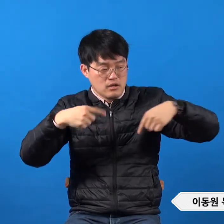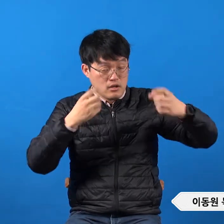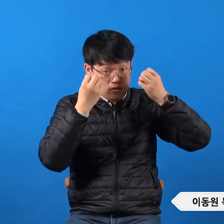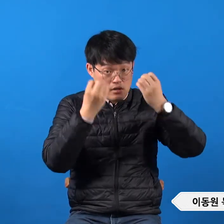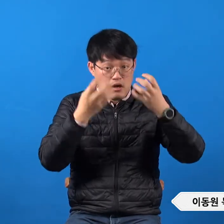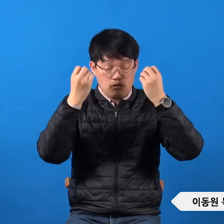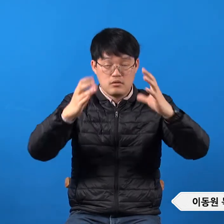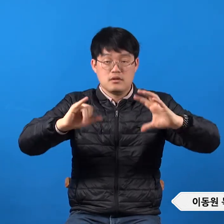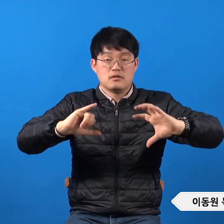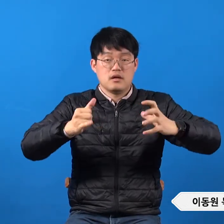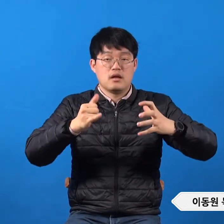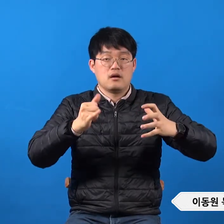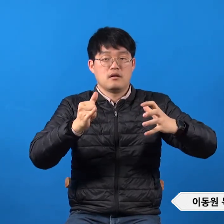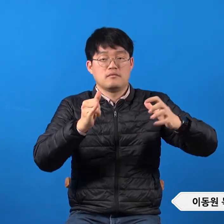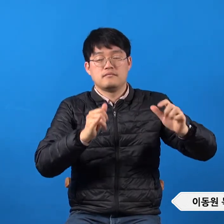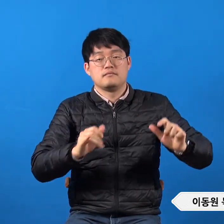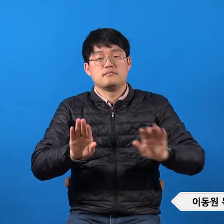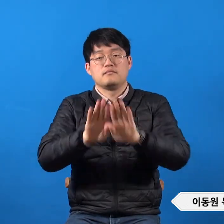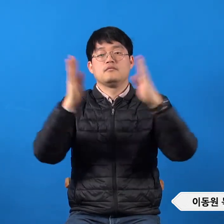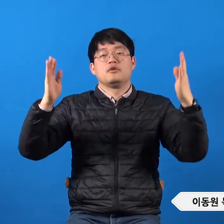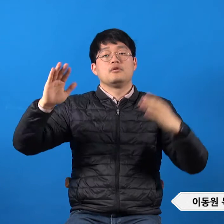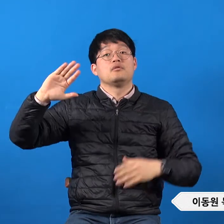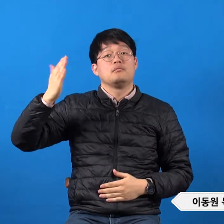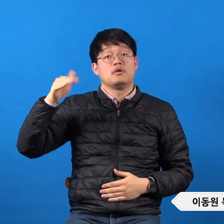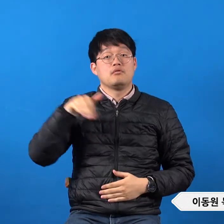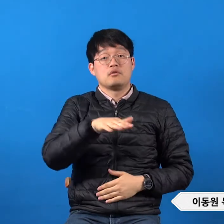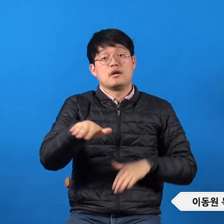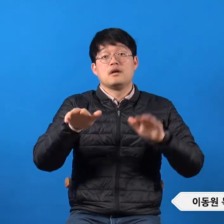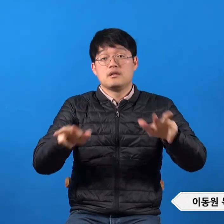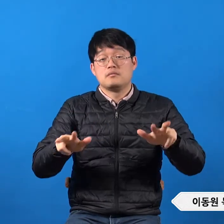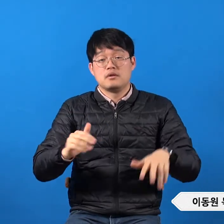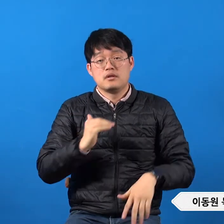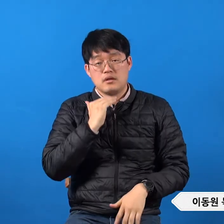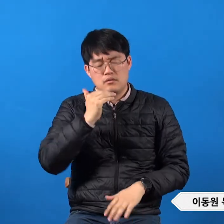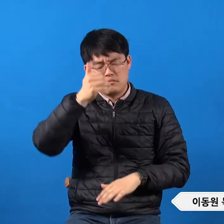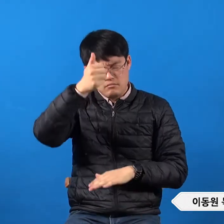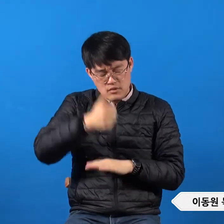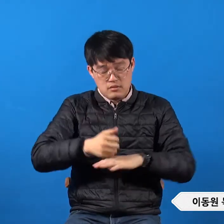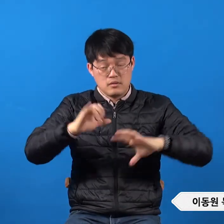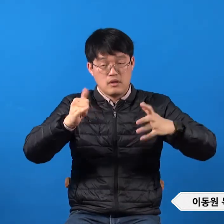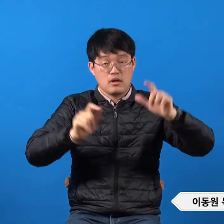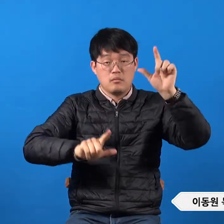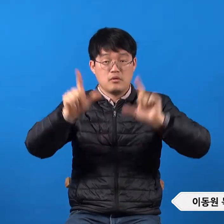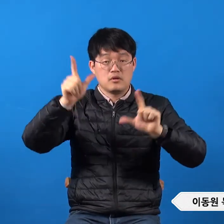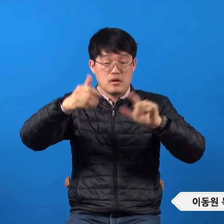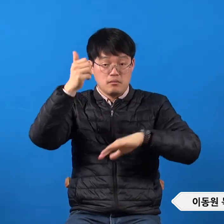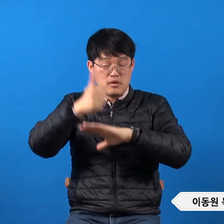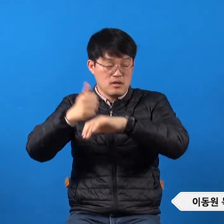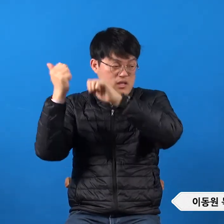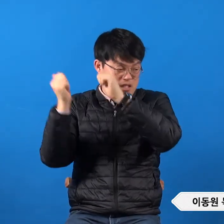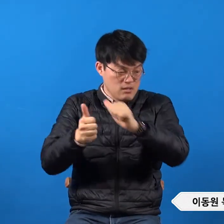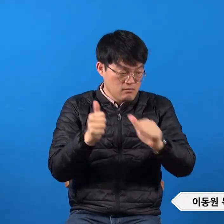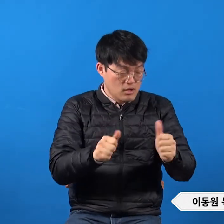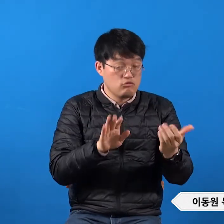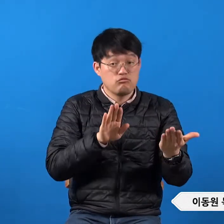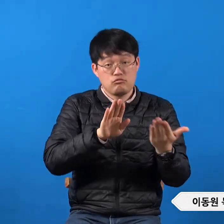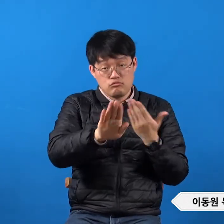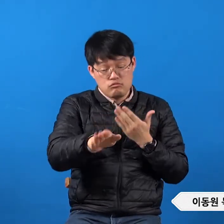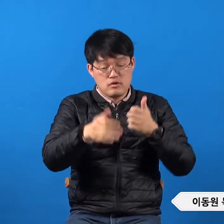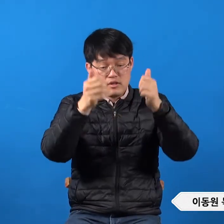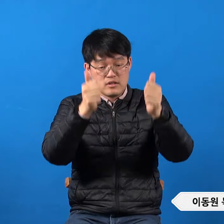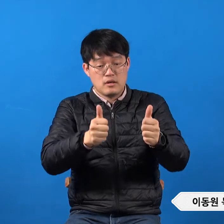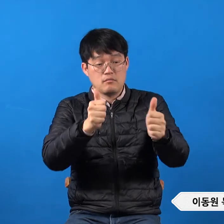보게 될 것입니다. 이게 우리가 기다리는 마지막 세상의 모습이에요. 마지막 심판이 있고 나서